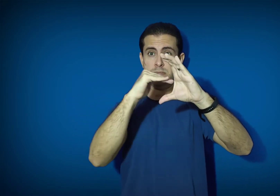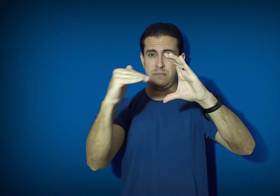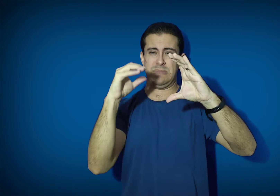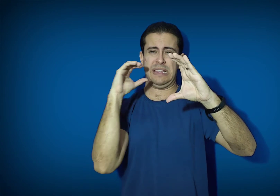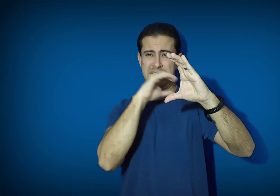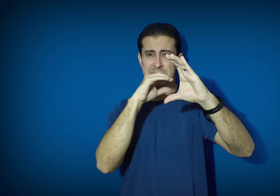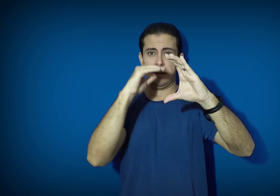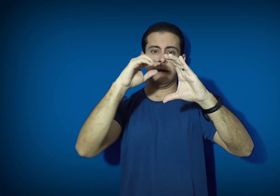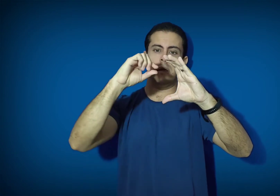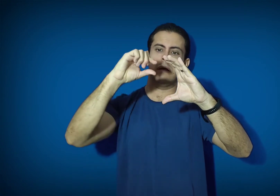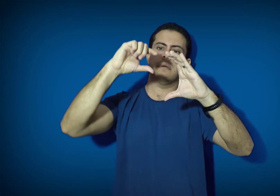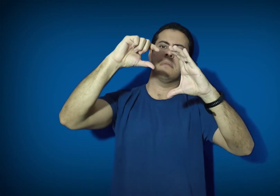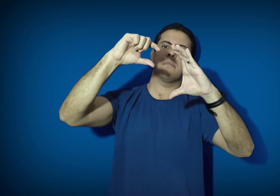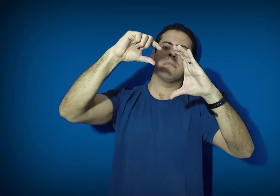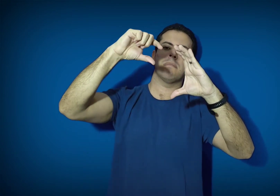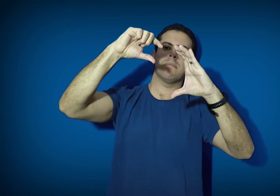Se, por exemplo,